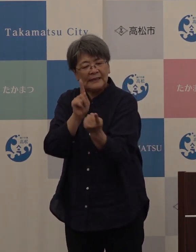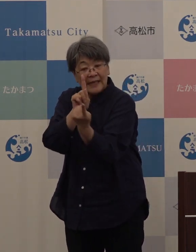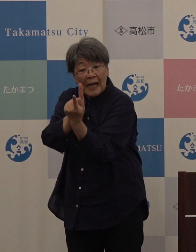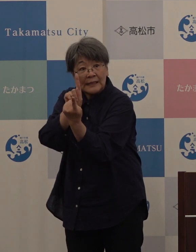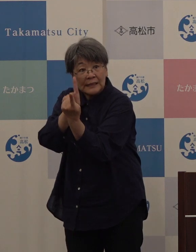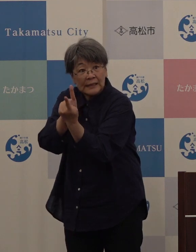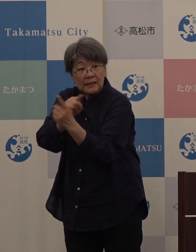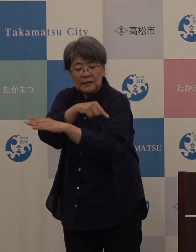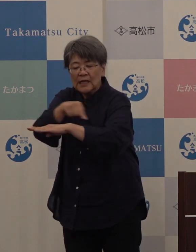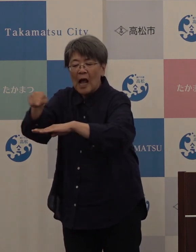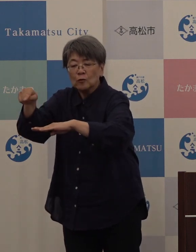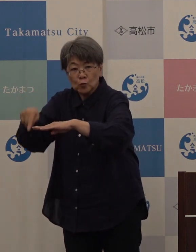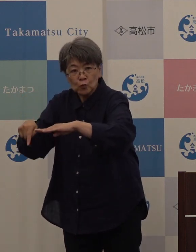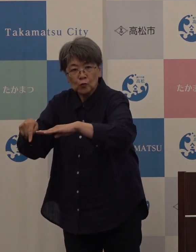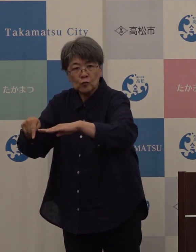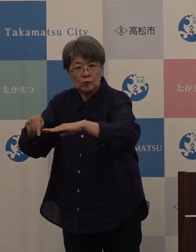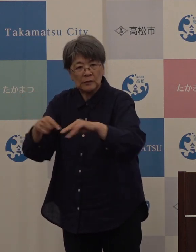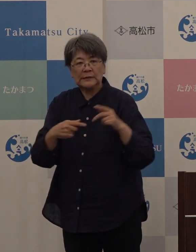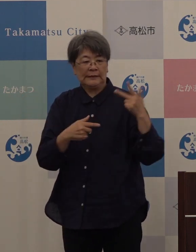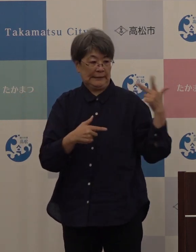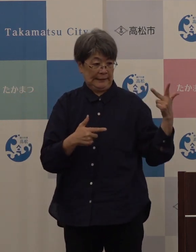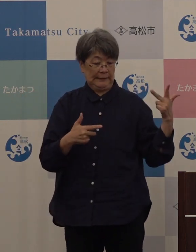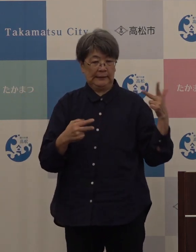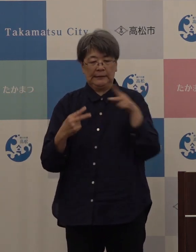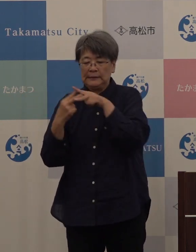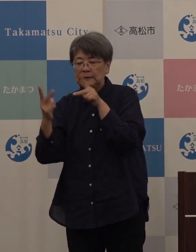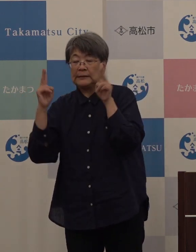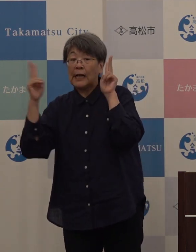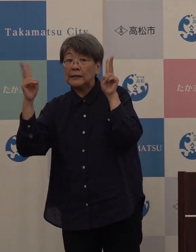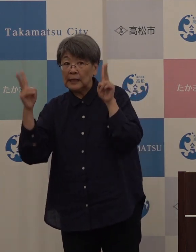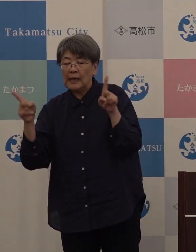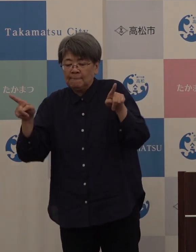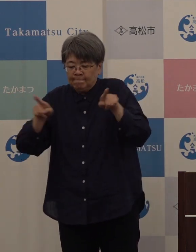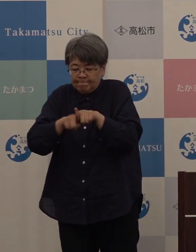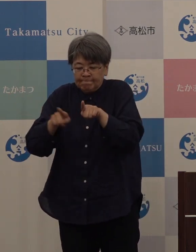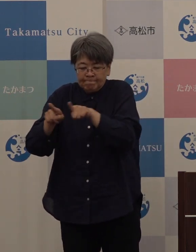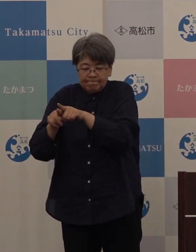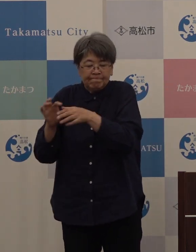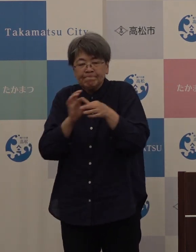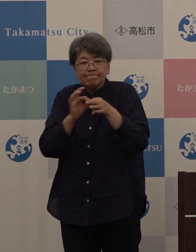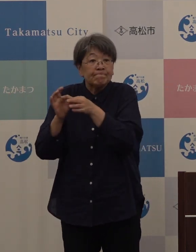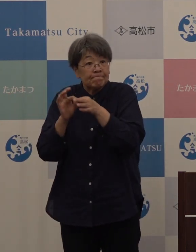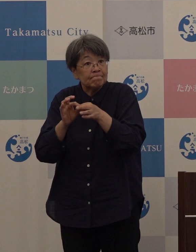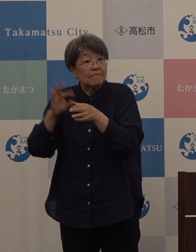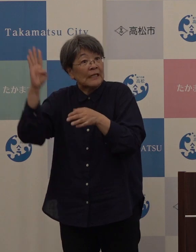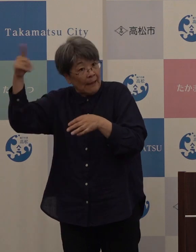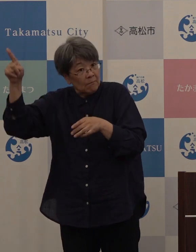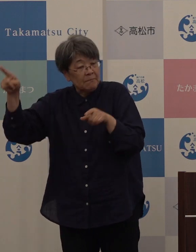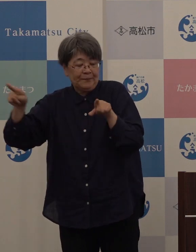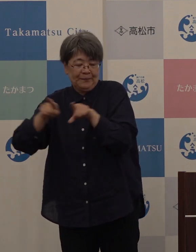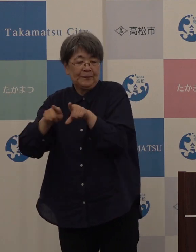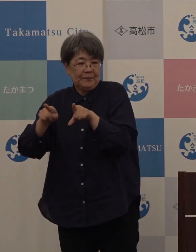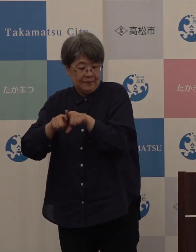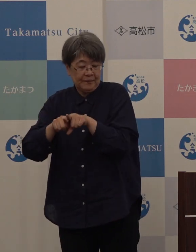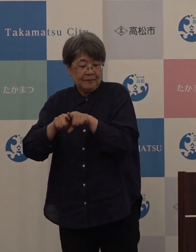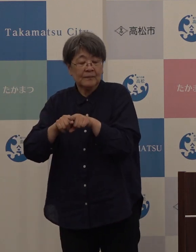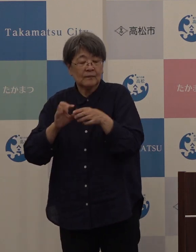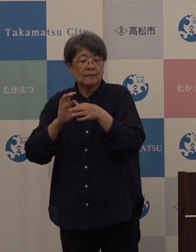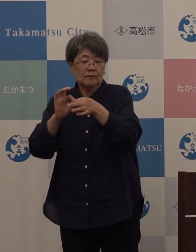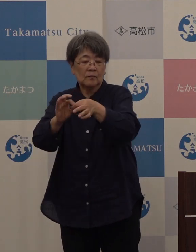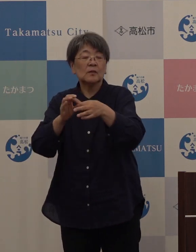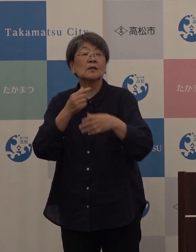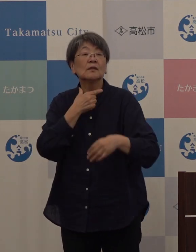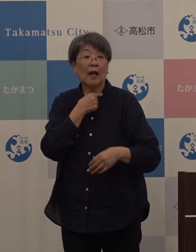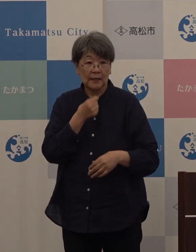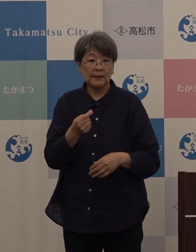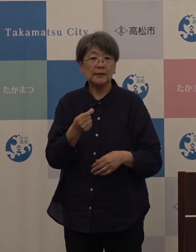について、まあ、市とも十分連携を取りながらしっかりと進めていっていただきたいと、今後これまで通り進めていっていただきたいということ